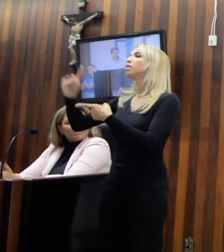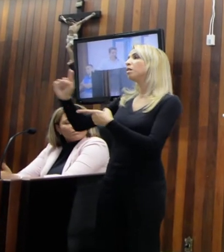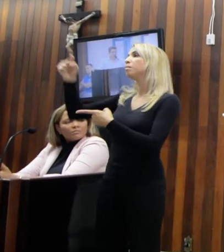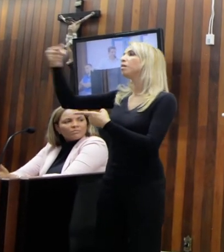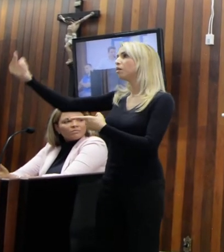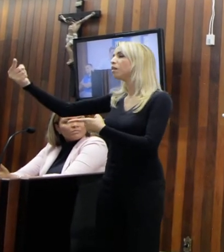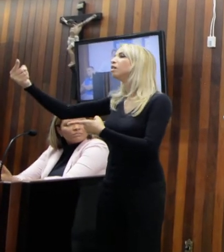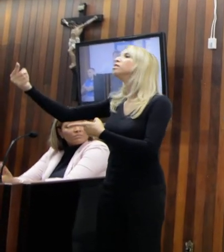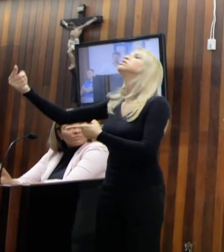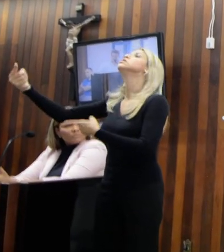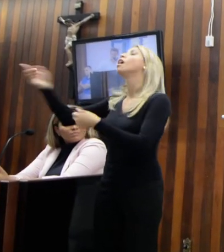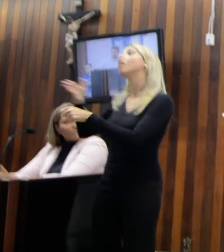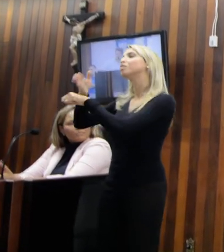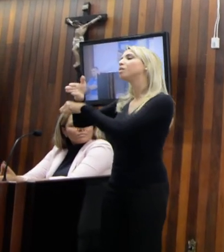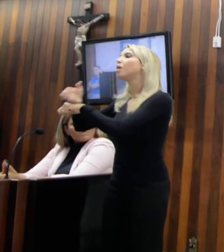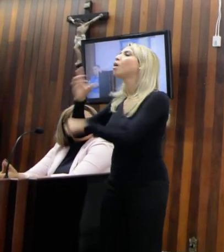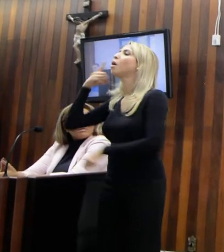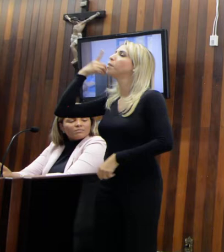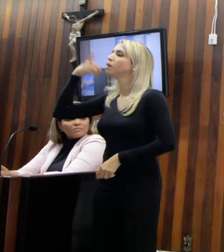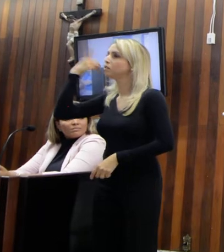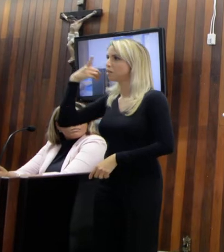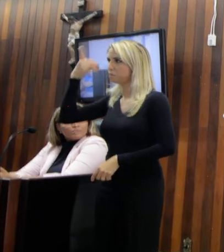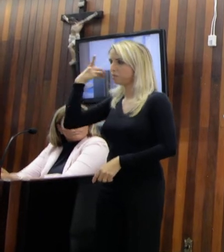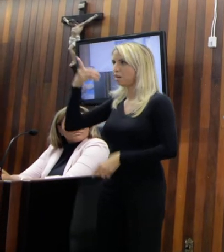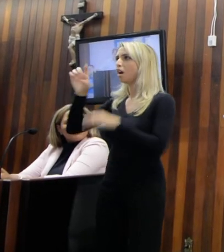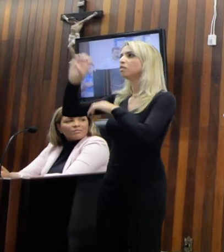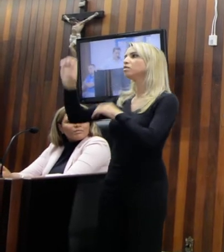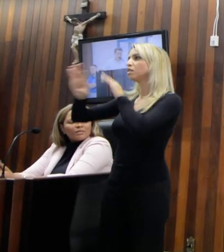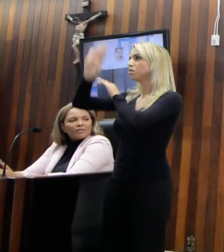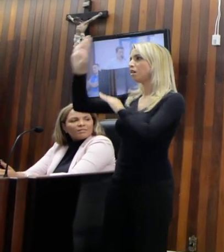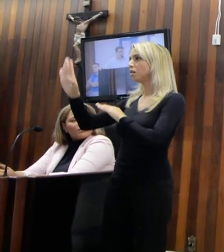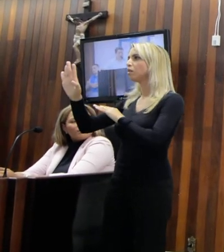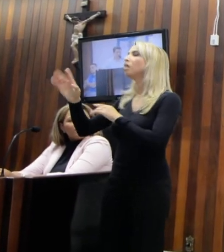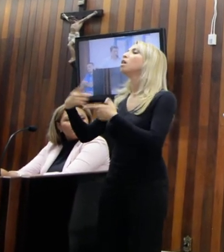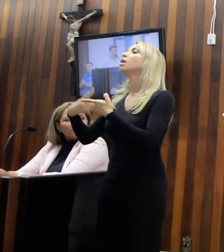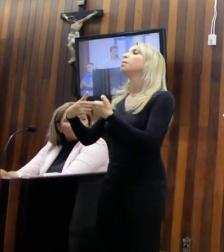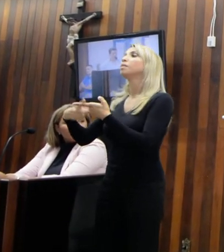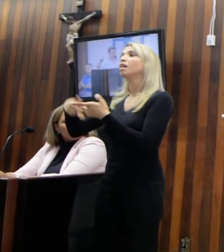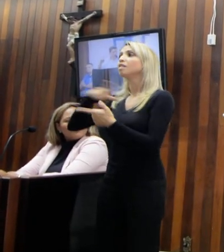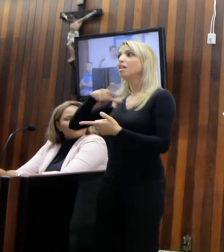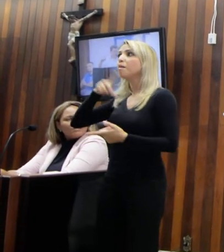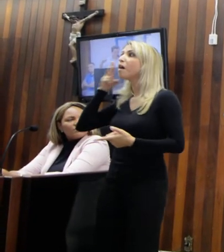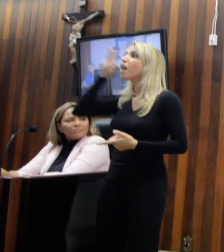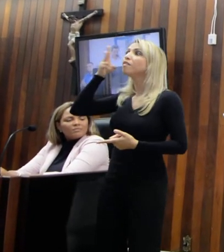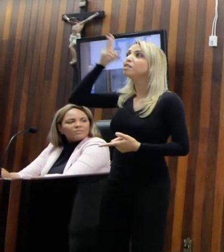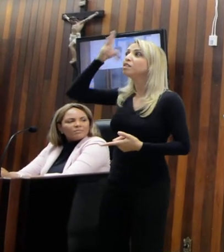assumir o mandato de deputado estadual, quando obteve uma vitória expressiva de